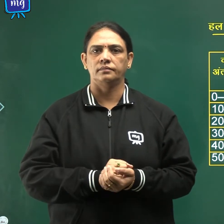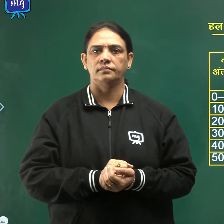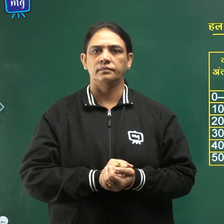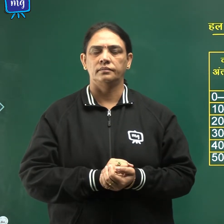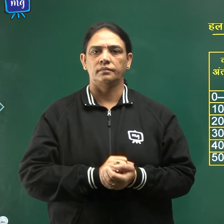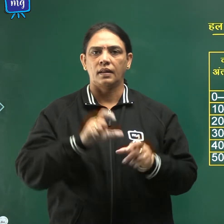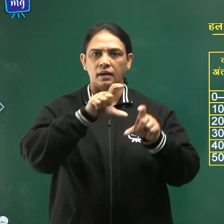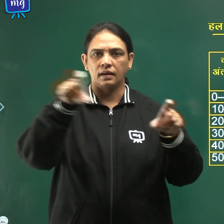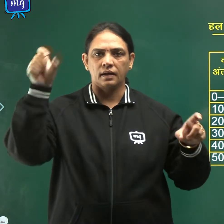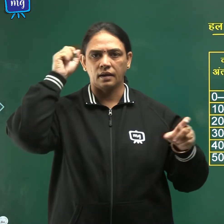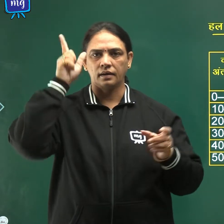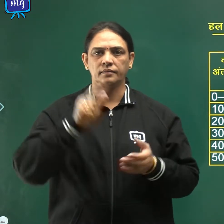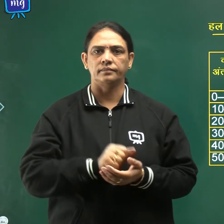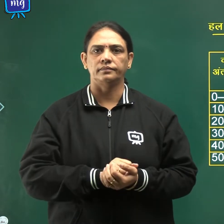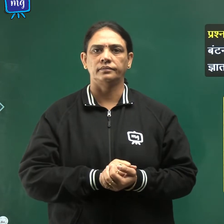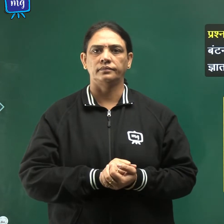समझ आ गया।